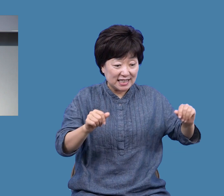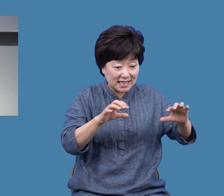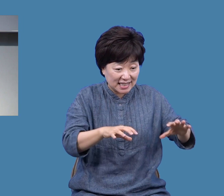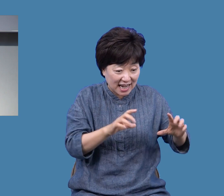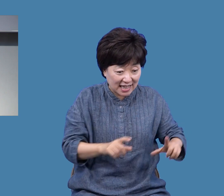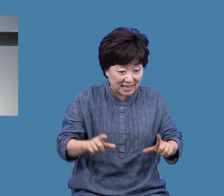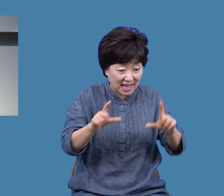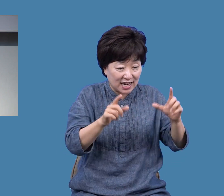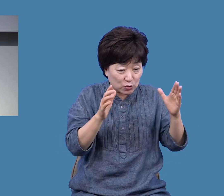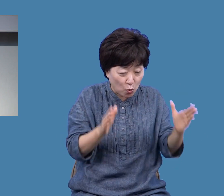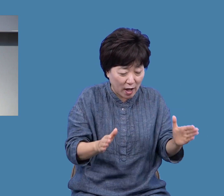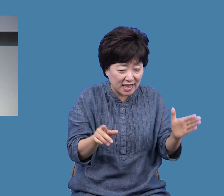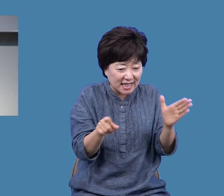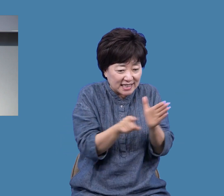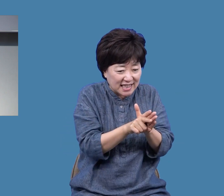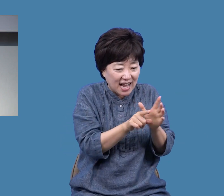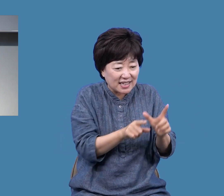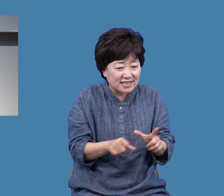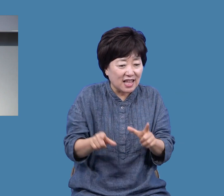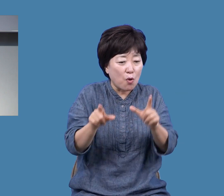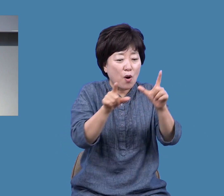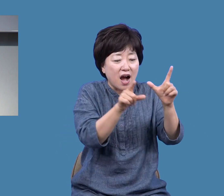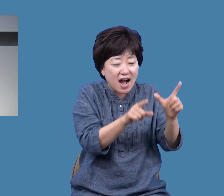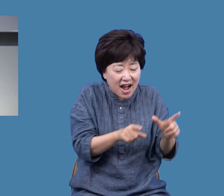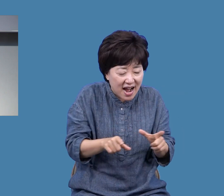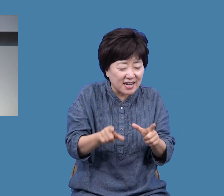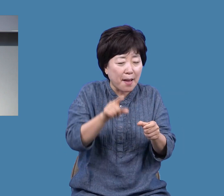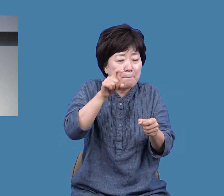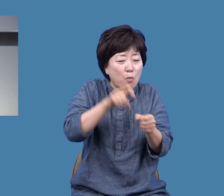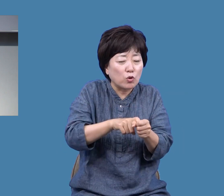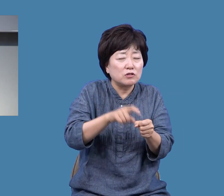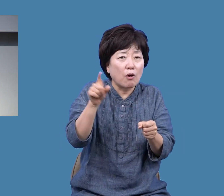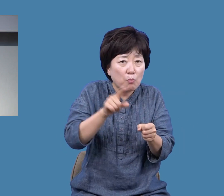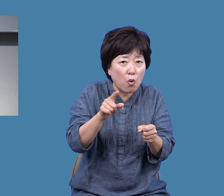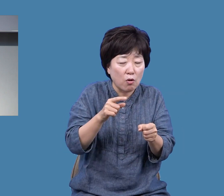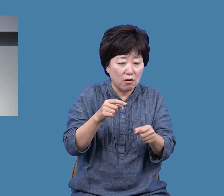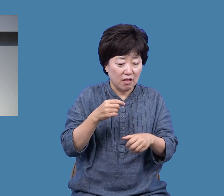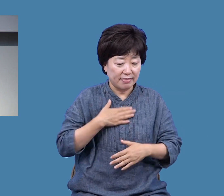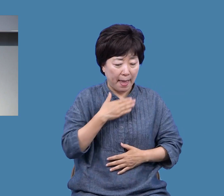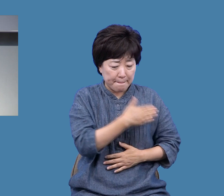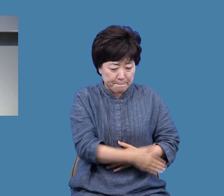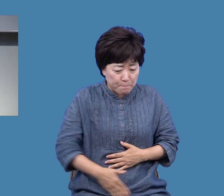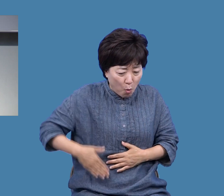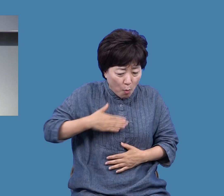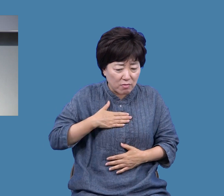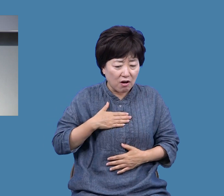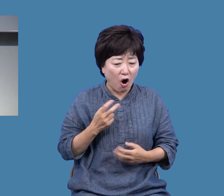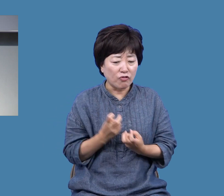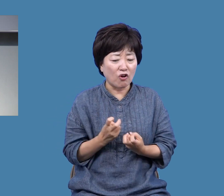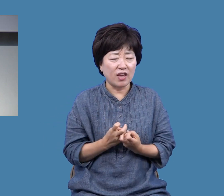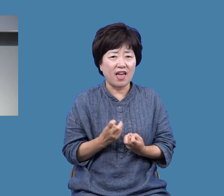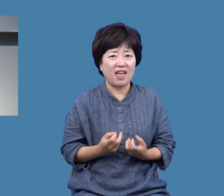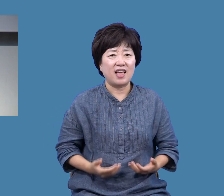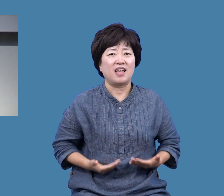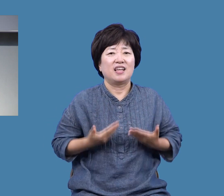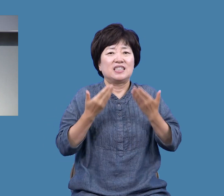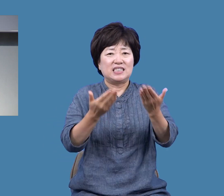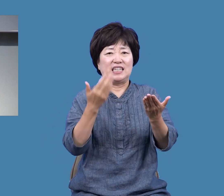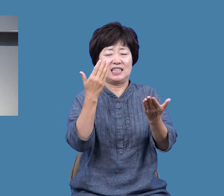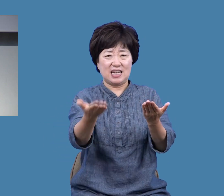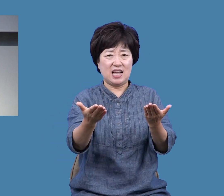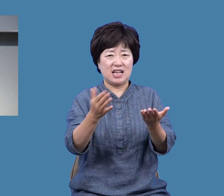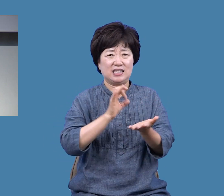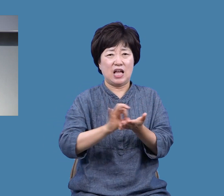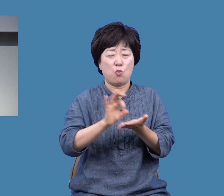살아가는 신앙생활의 본질은요, 우리의 몸을 어떻게 할 건가 하는 거예요. 우리의 몸을 어떻게 할 건가